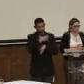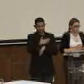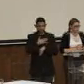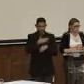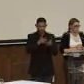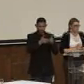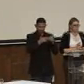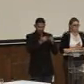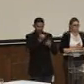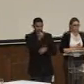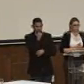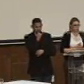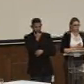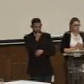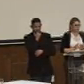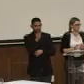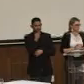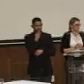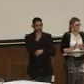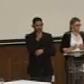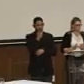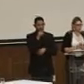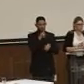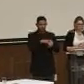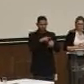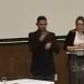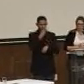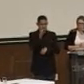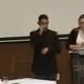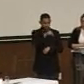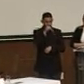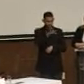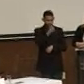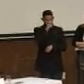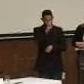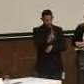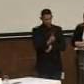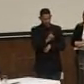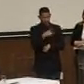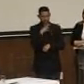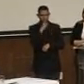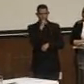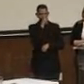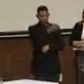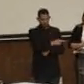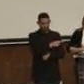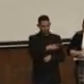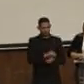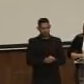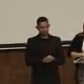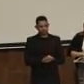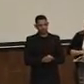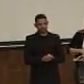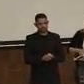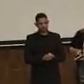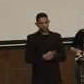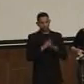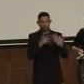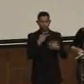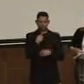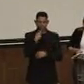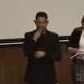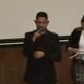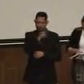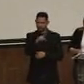pedir desculpas, que eu esqueci de falar o tempo, mas são 3 minutos, tá? Direito de resposta. E enfatizando,